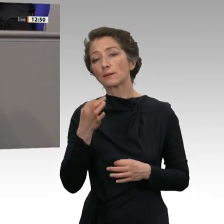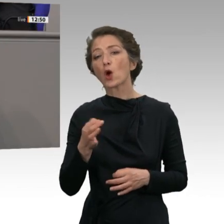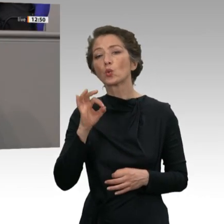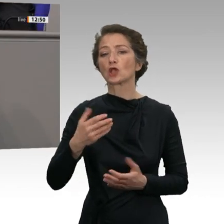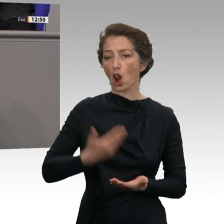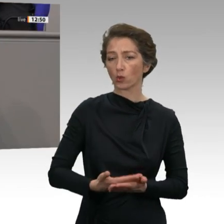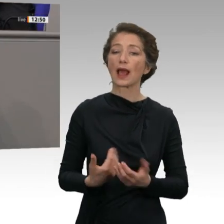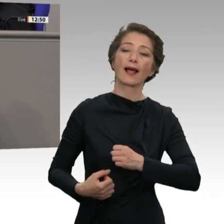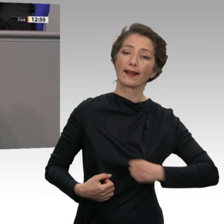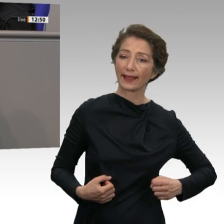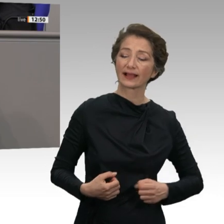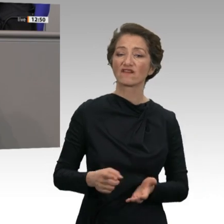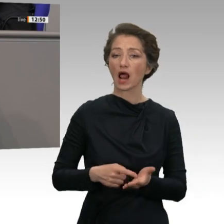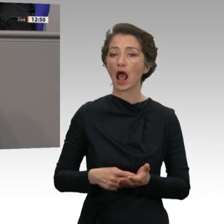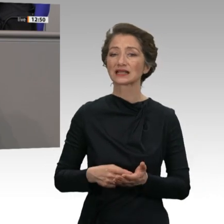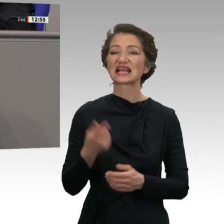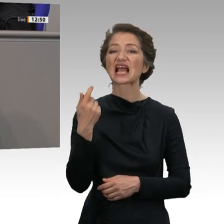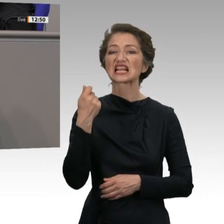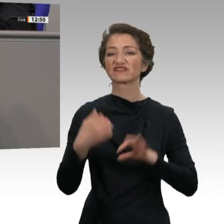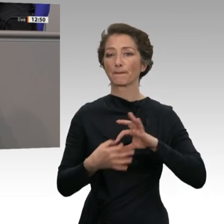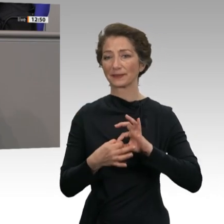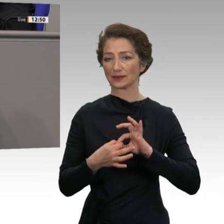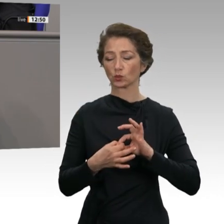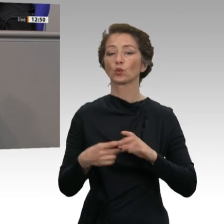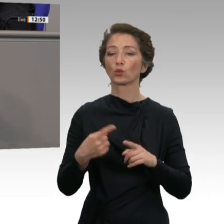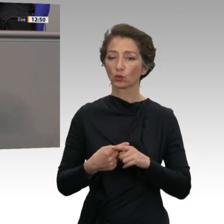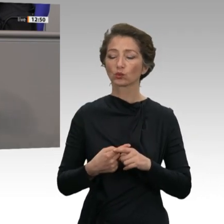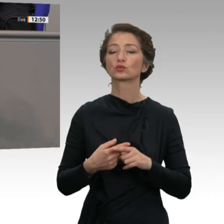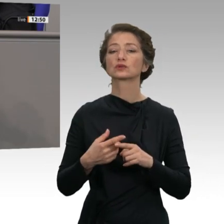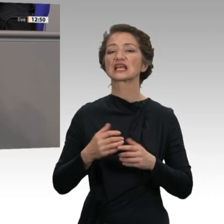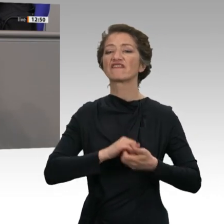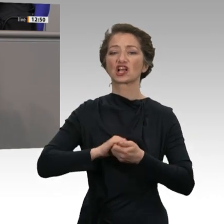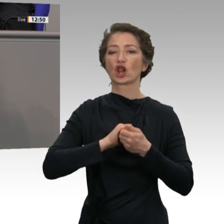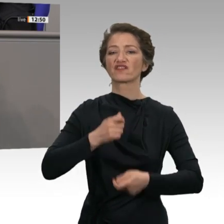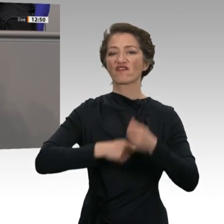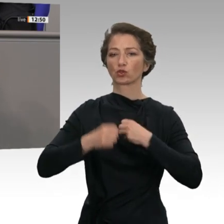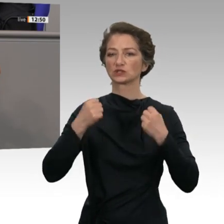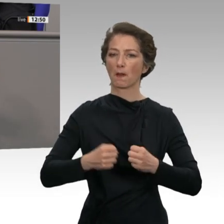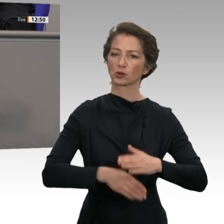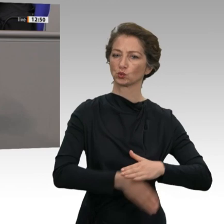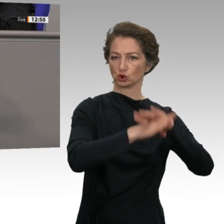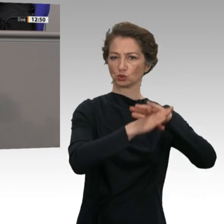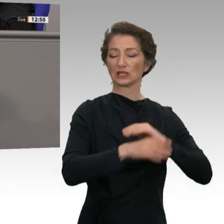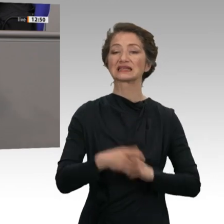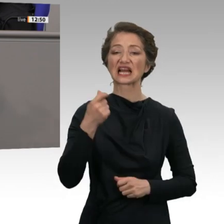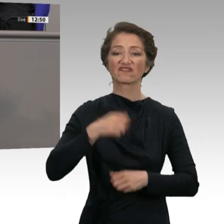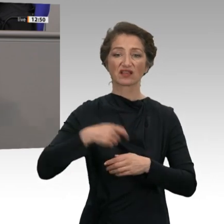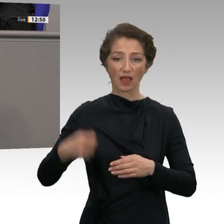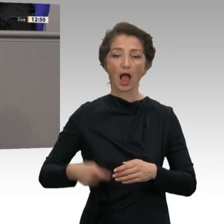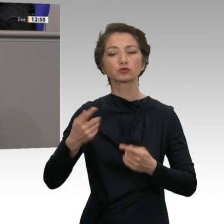die Tarifbindung und die gewerkschaftliche Verhandlungsmacht zu stärken. Tarifverträge müssen deutlich leichter für allgemeinverbindlich